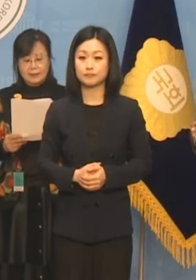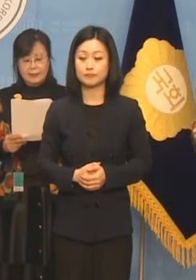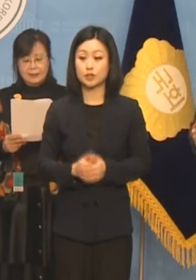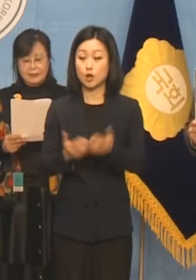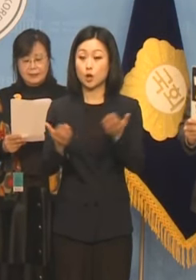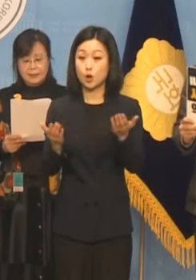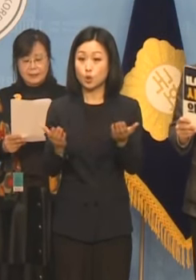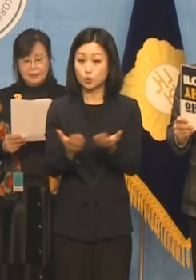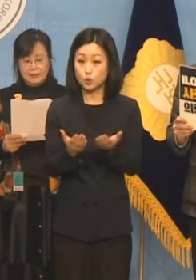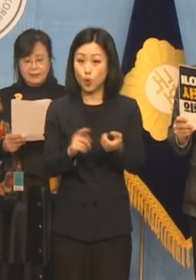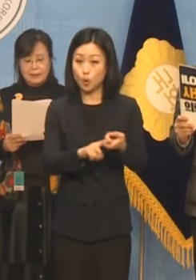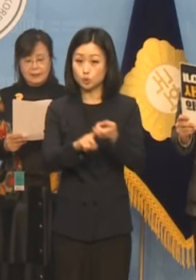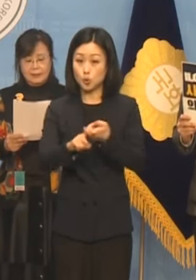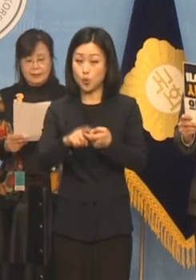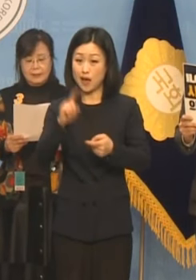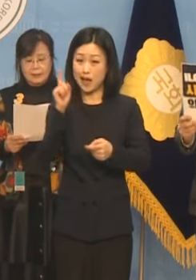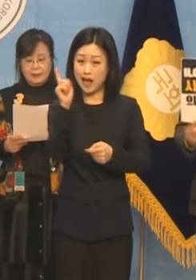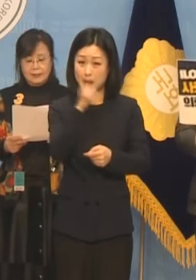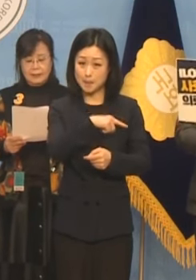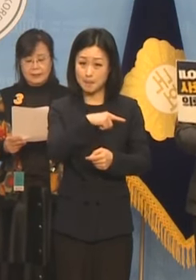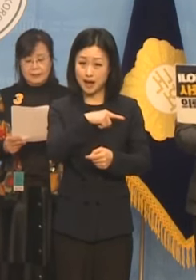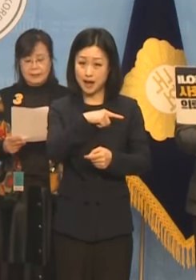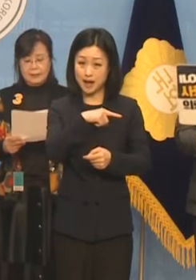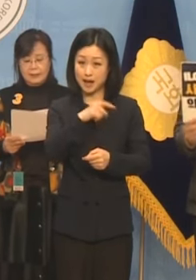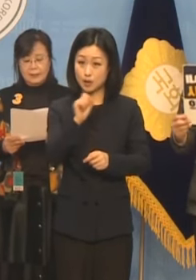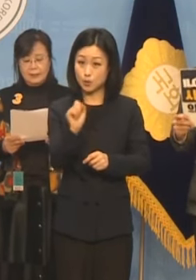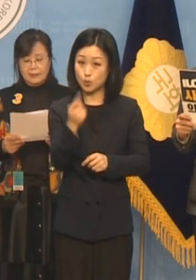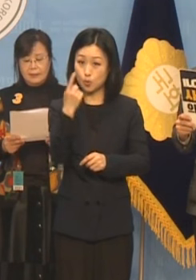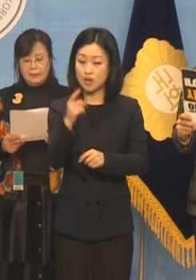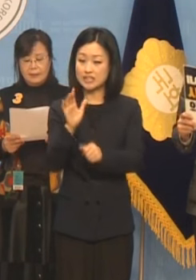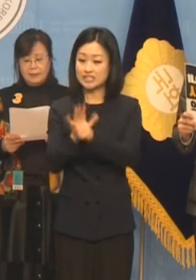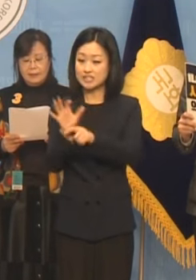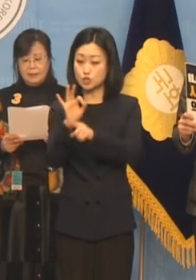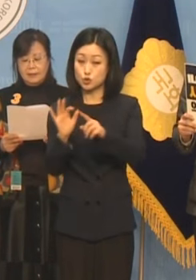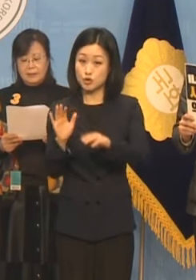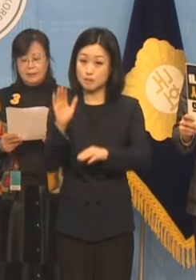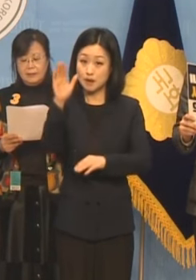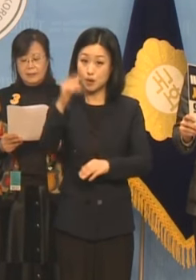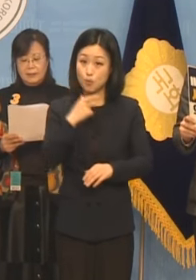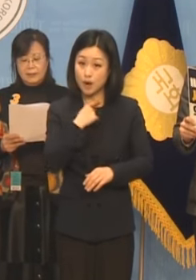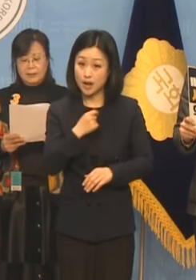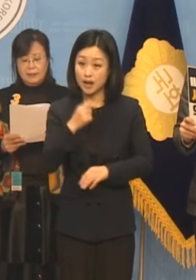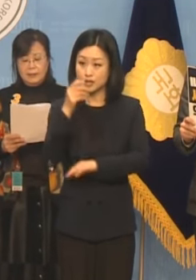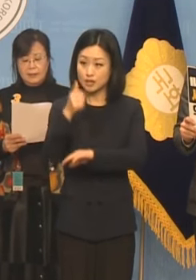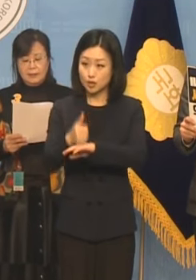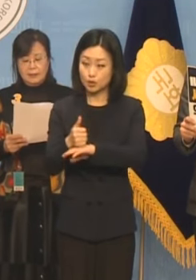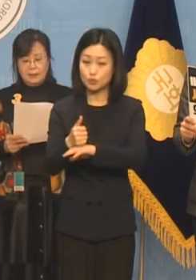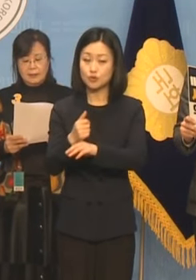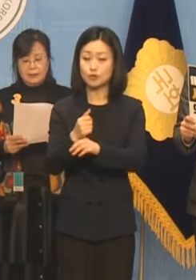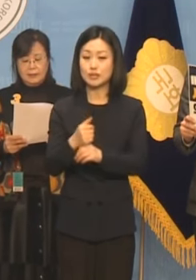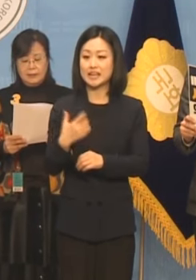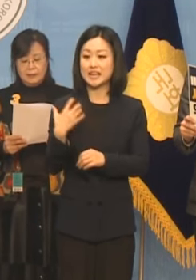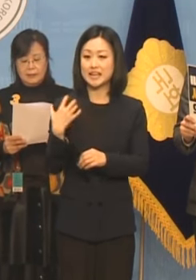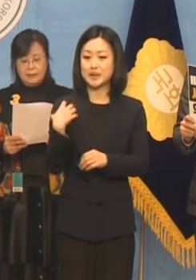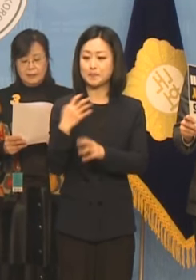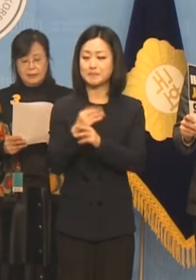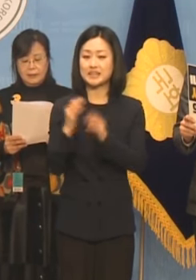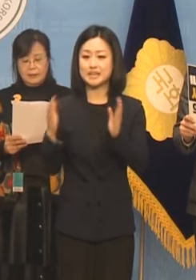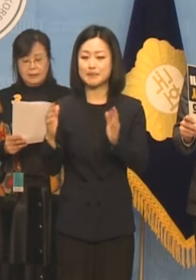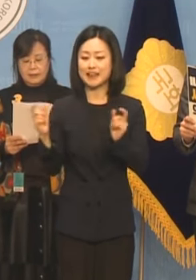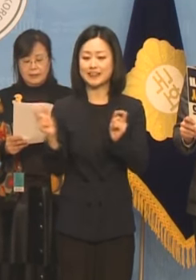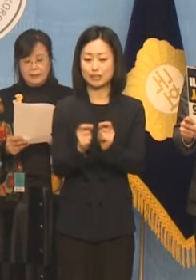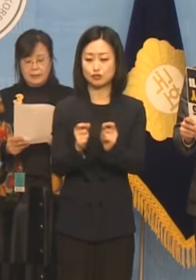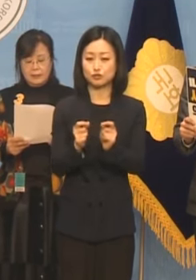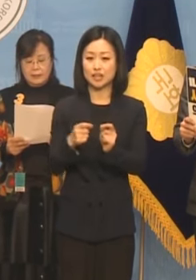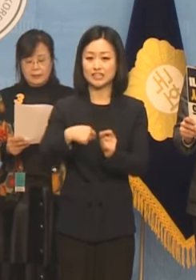노조 악마화로 지지율 반등을 노린다면 정권의 임기만 단축시키는 제 무덤을 파는 꼴이 될